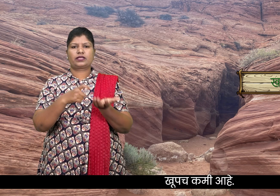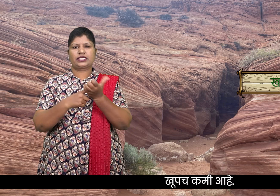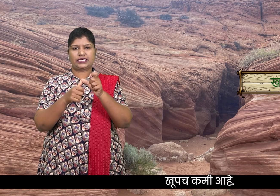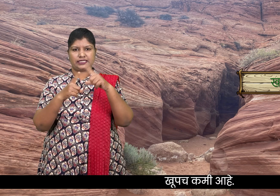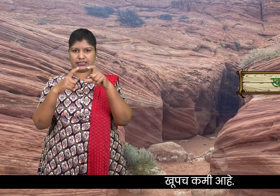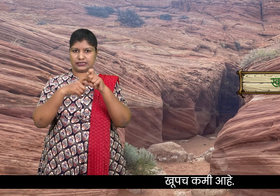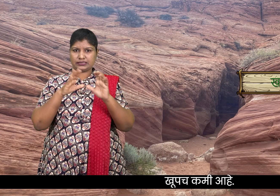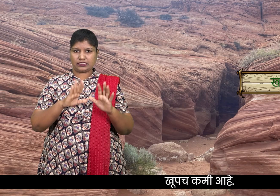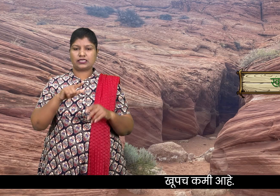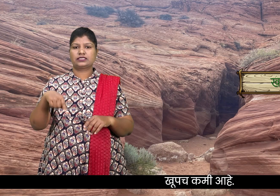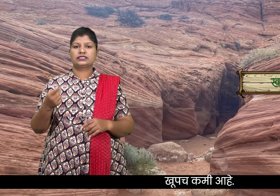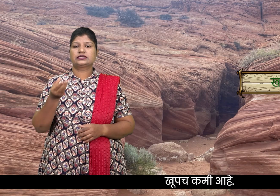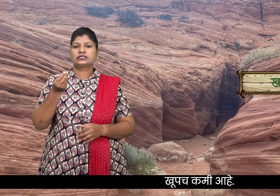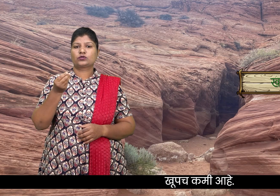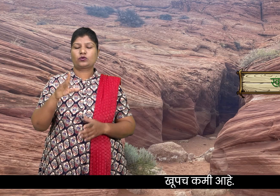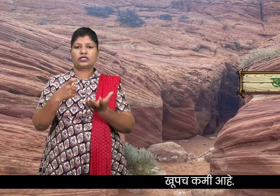खूपच कमी आहे।